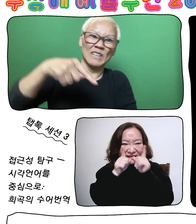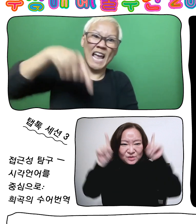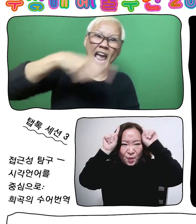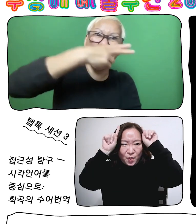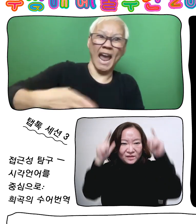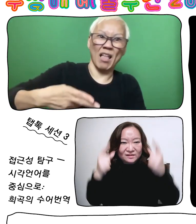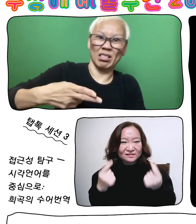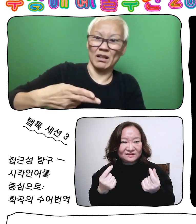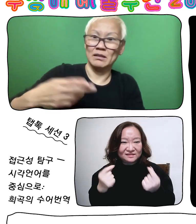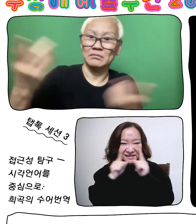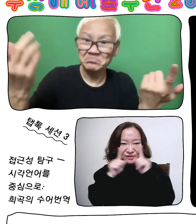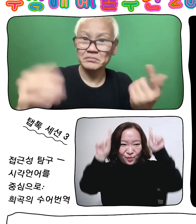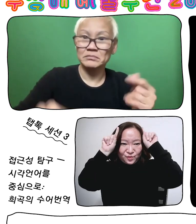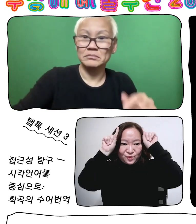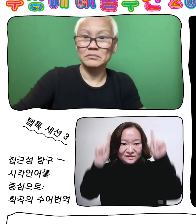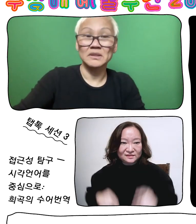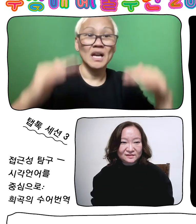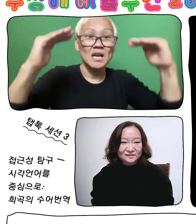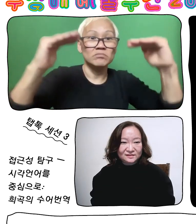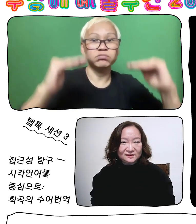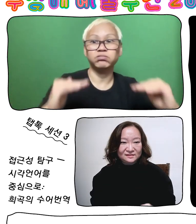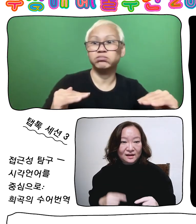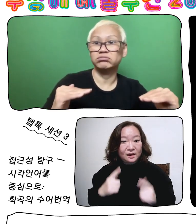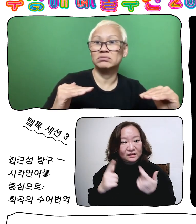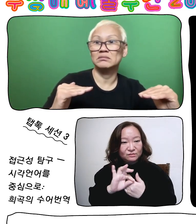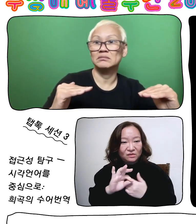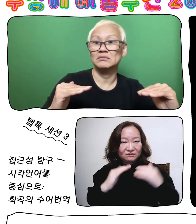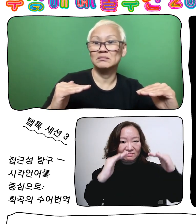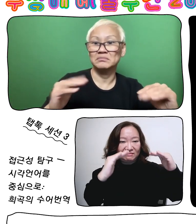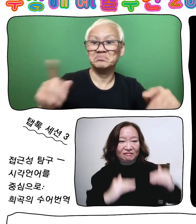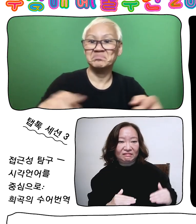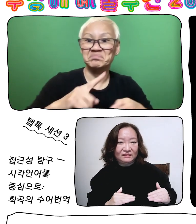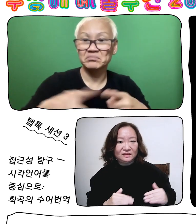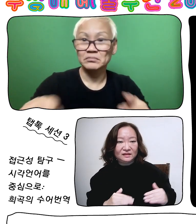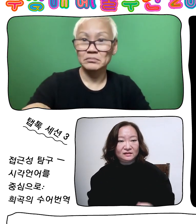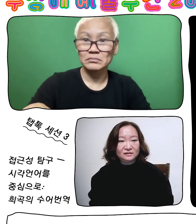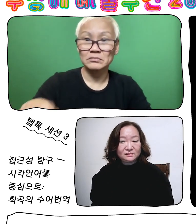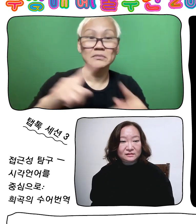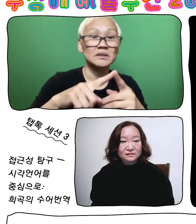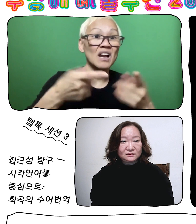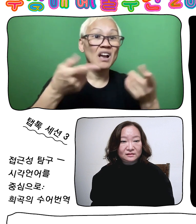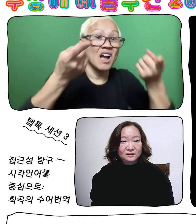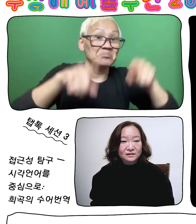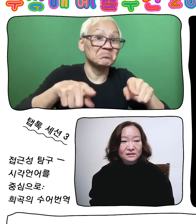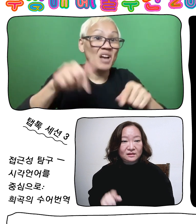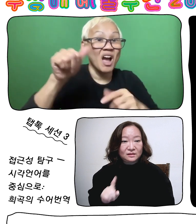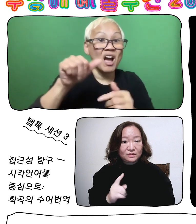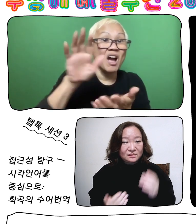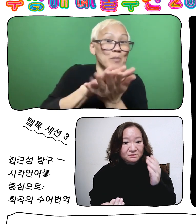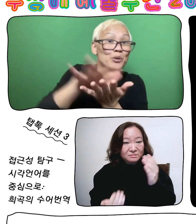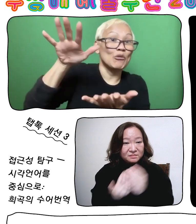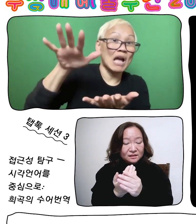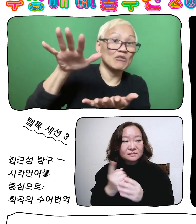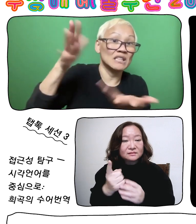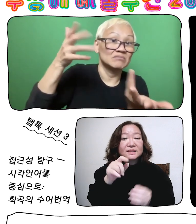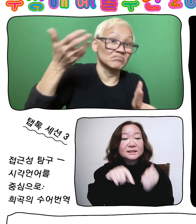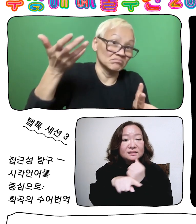있습니다. 또 임의적인 개념 등도 표현할 수 있어요.